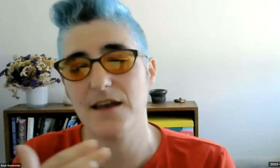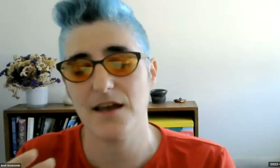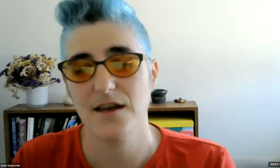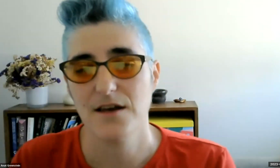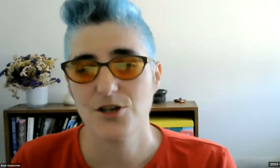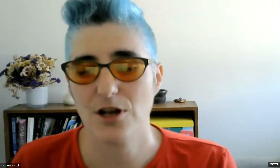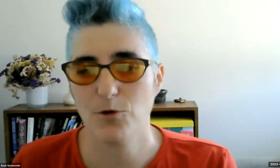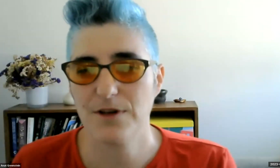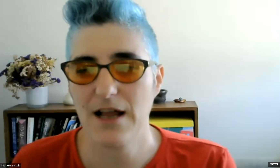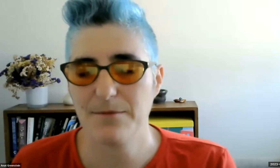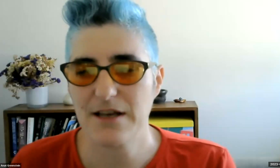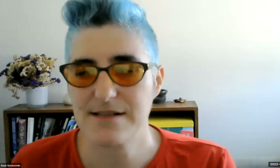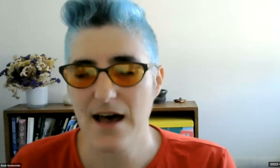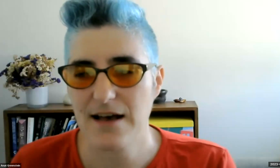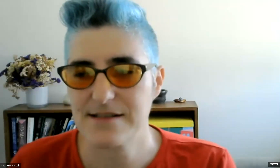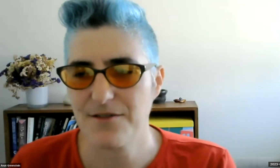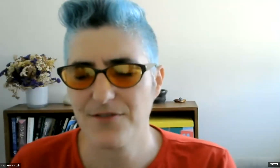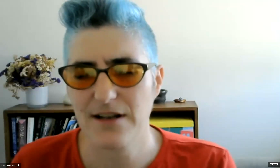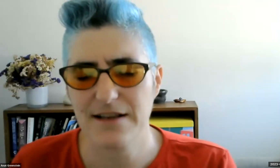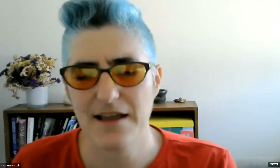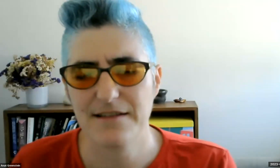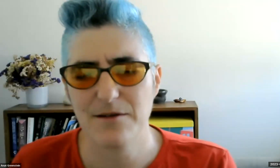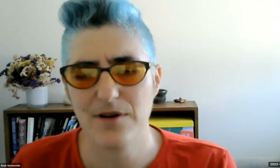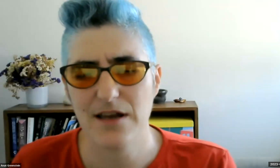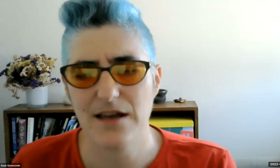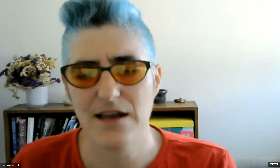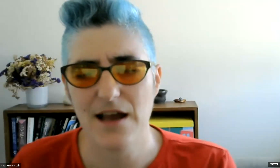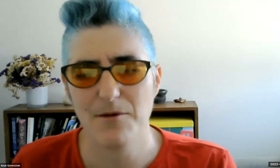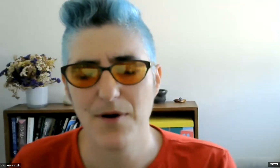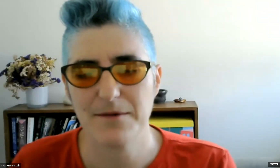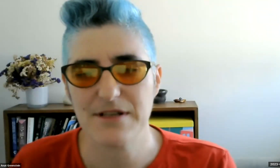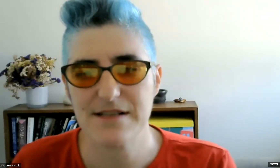של מודלים יצא ספר, לדעתי,-2021,